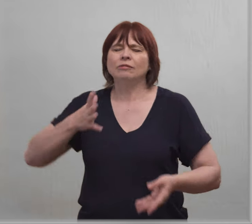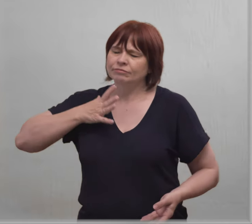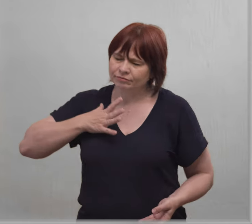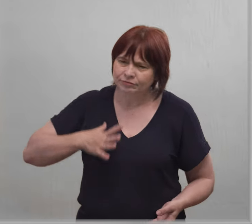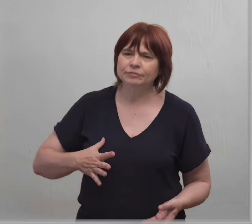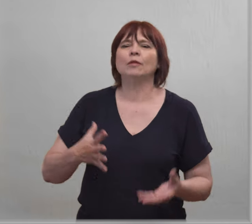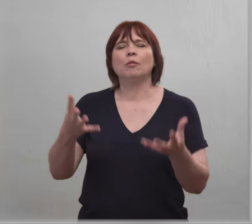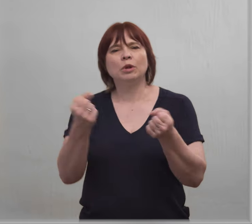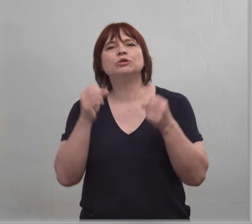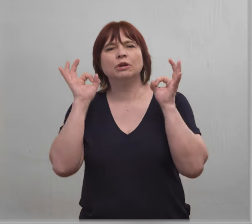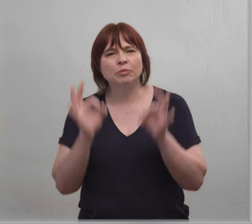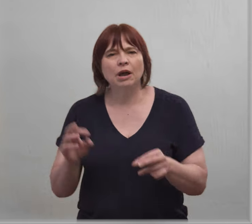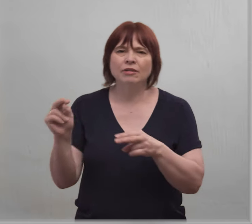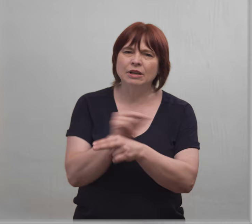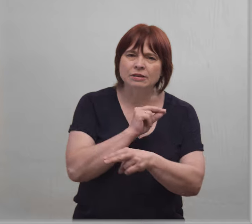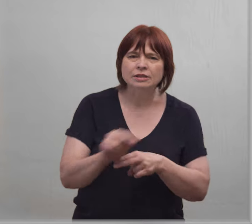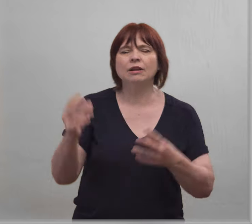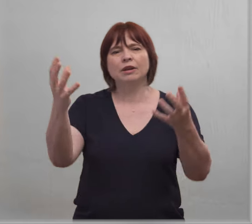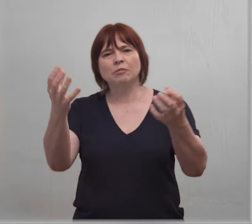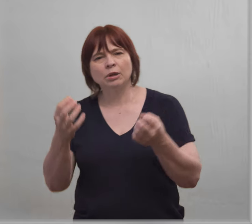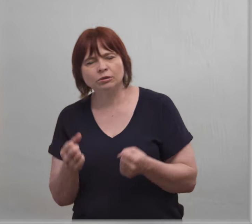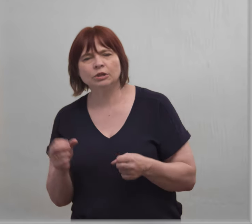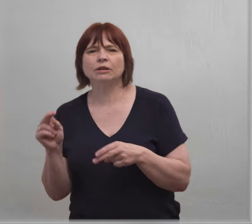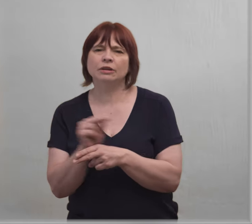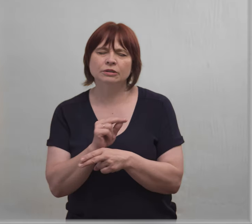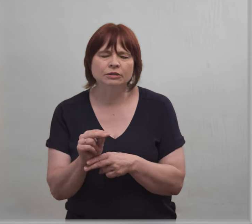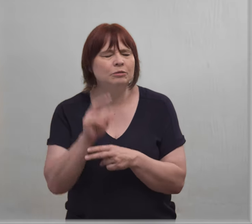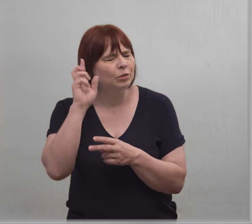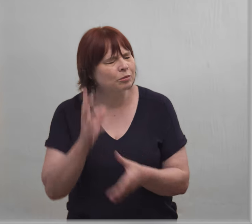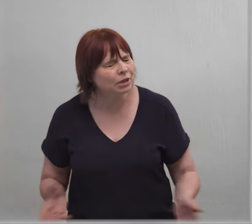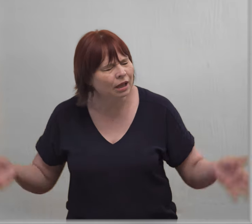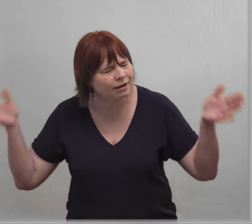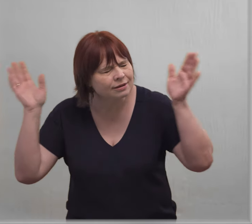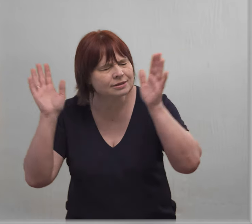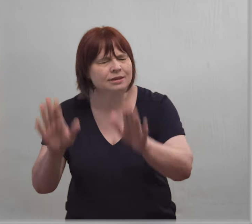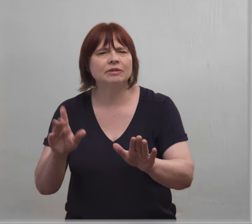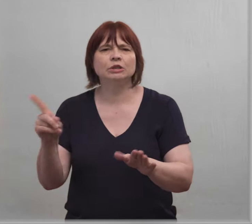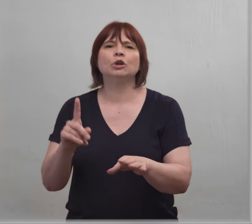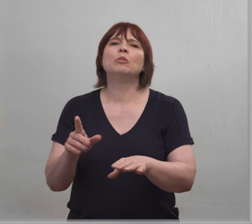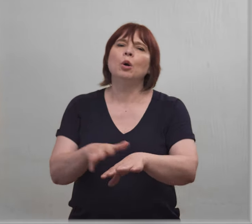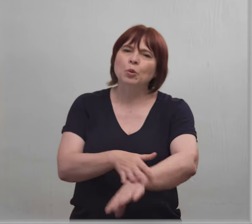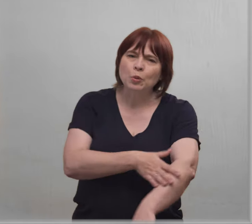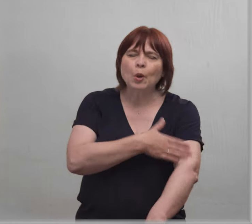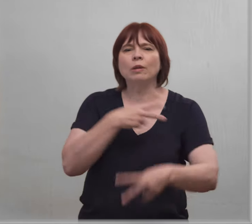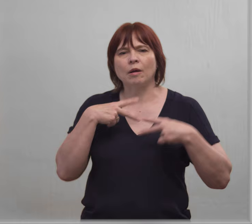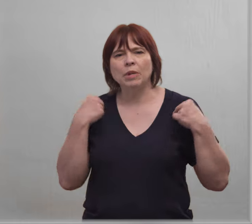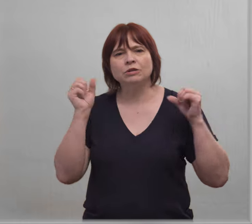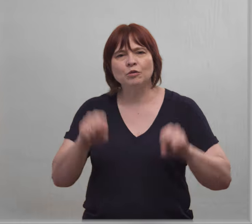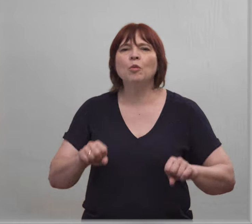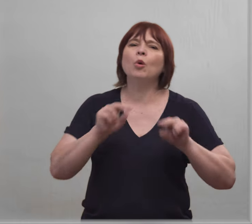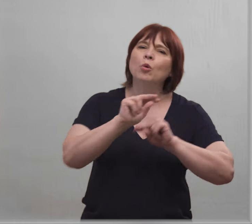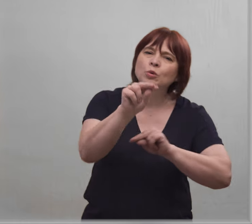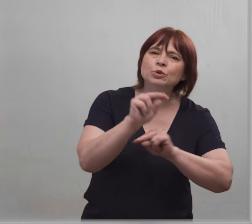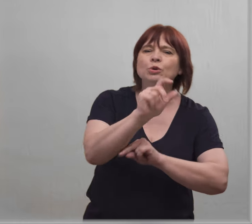медикаменты, чтобы получать исцеление. Господь, благослови, чтобы мы могли дольше проходить прослужить на этой земле. И мы также просим Тебя